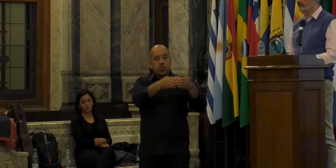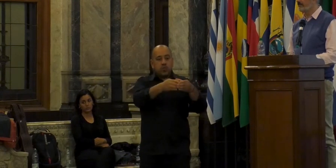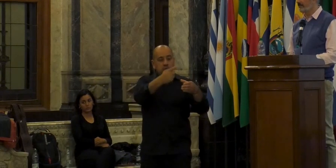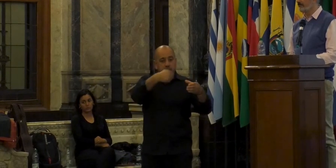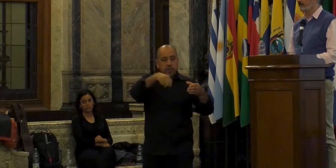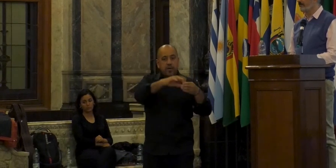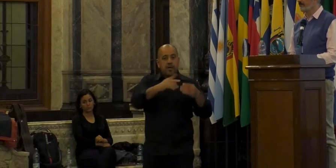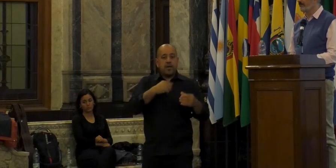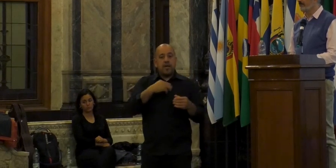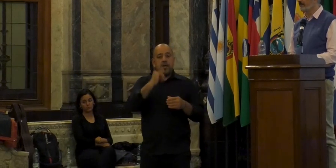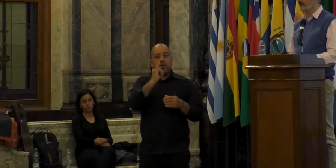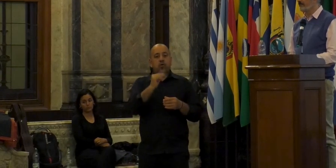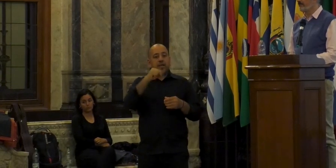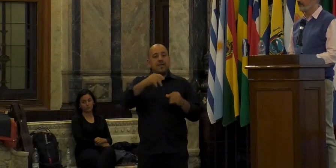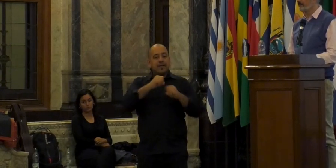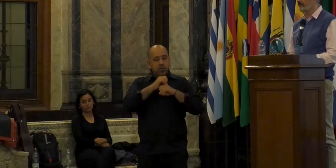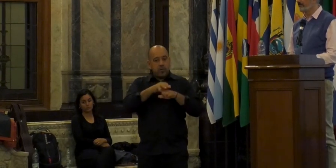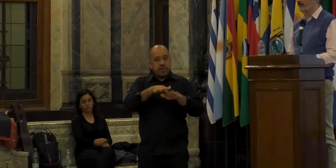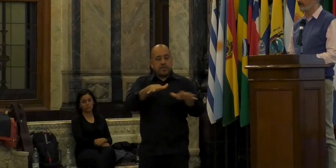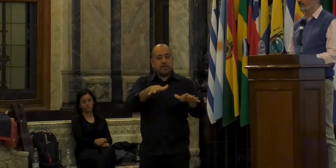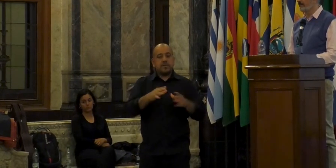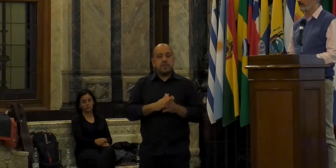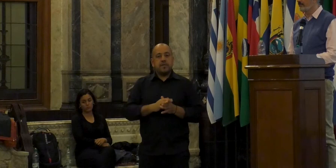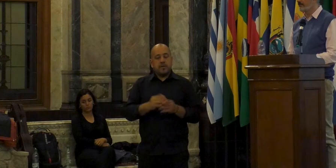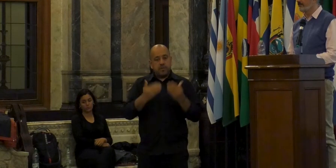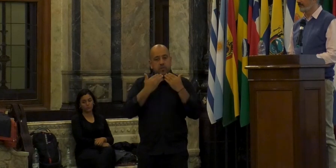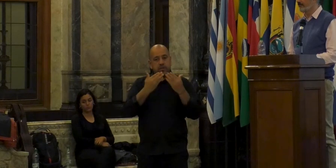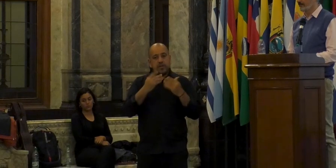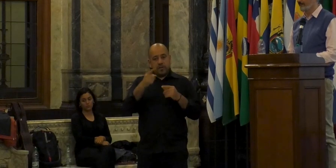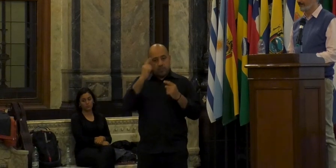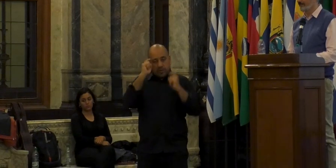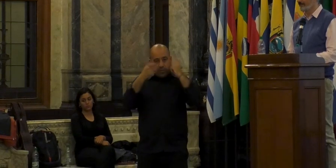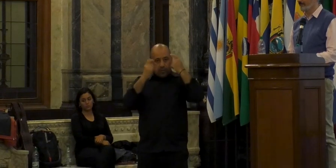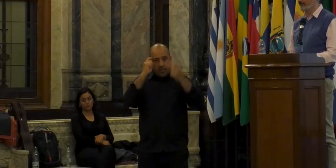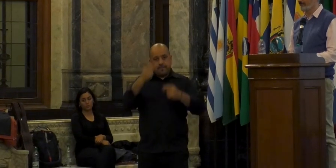inter, ¿no? Es en lo inter para nosotros, así que muchas gracias por ese aporte.